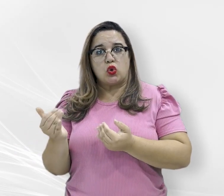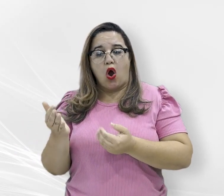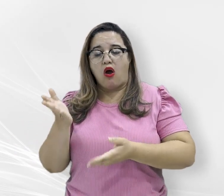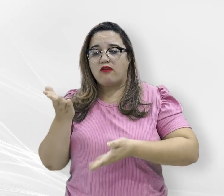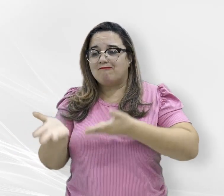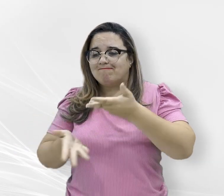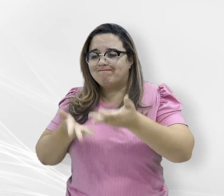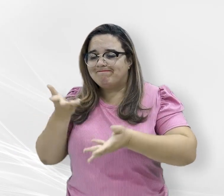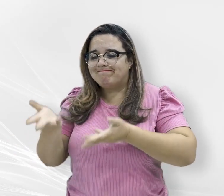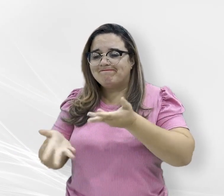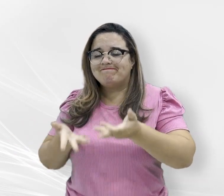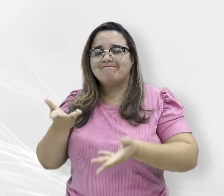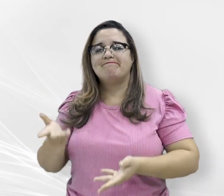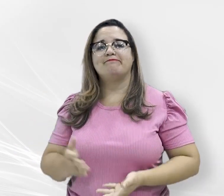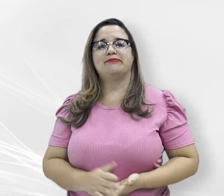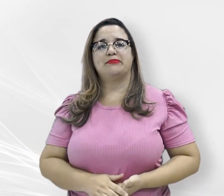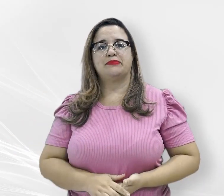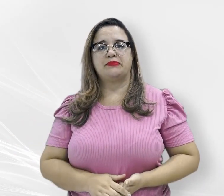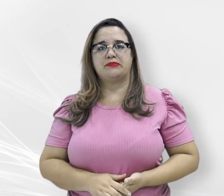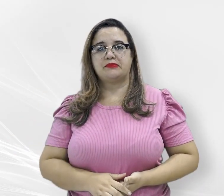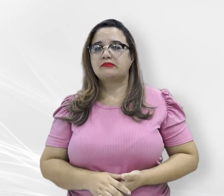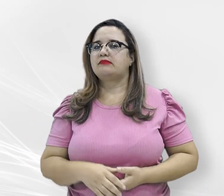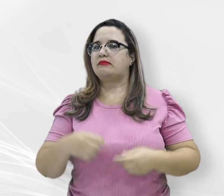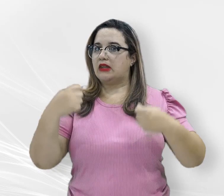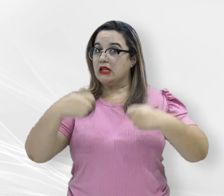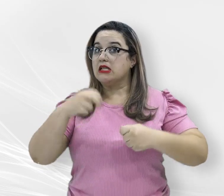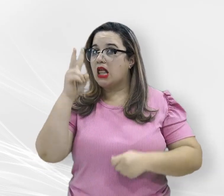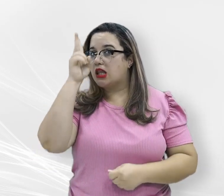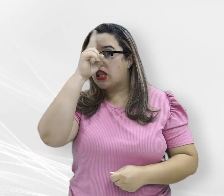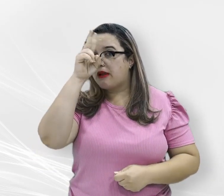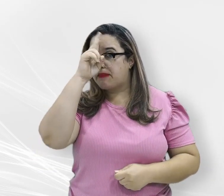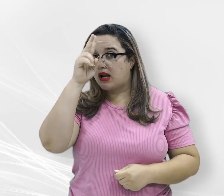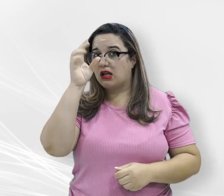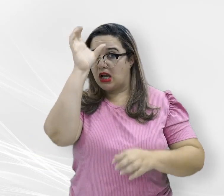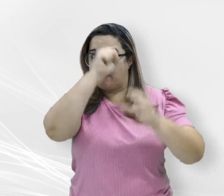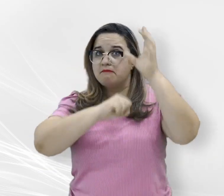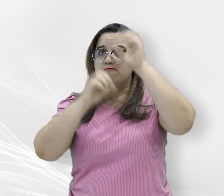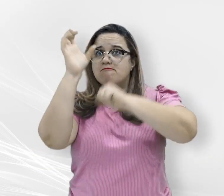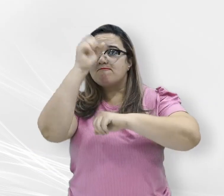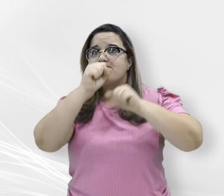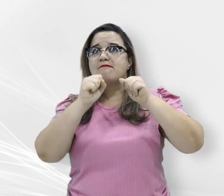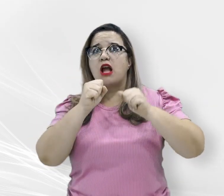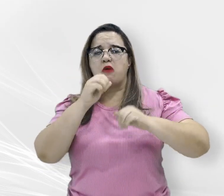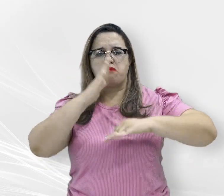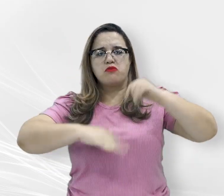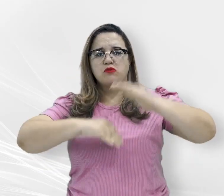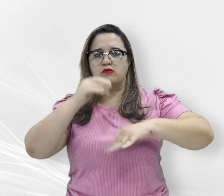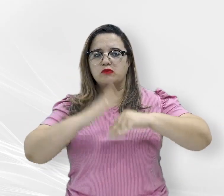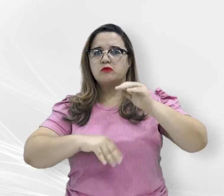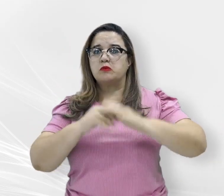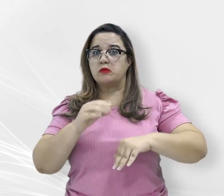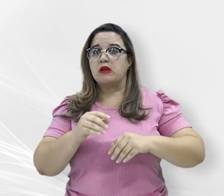cuidado. Nunca é demais lembrar que a aprendizagem profissional foi instituída pela Consolidação das Leis do